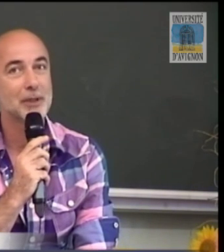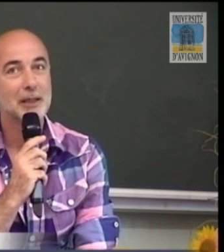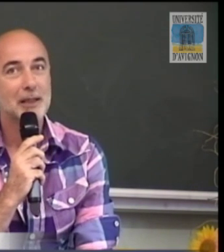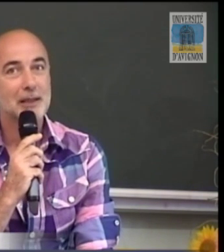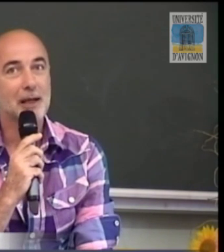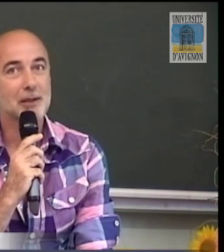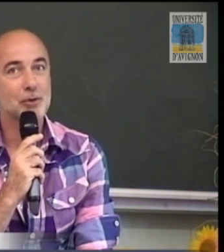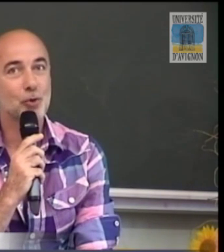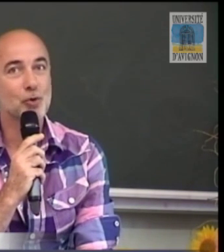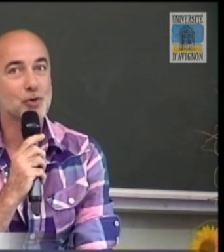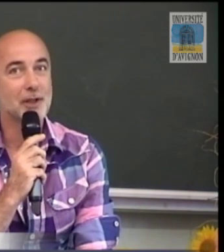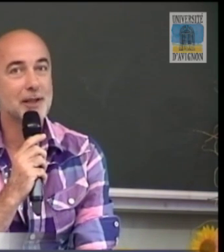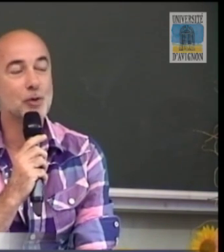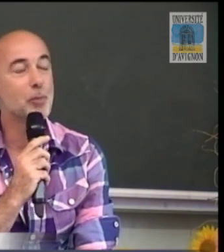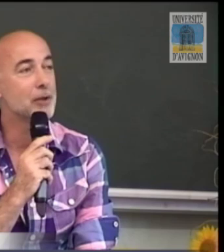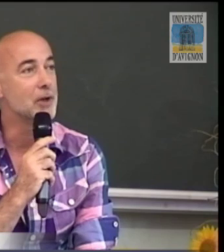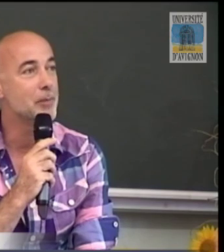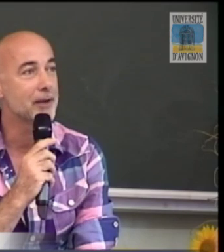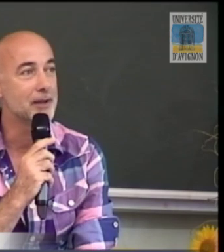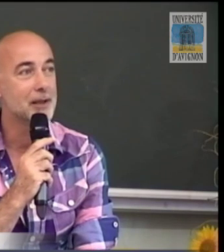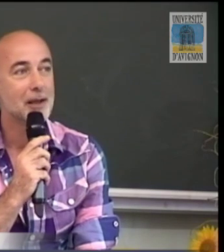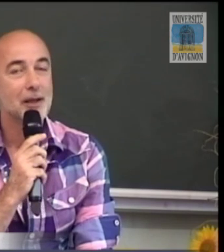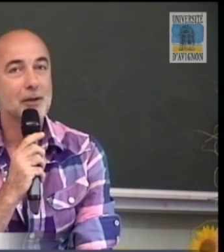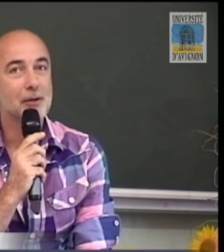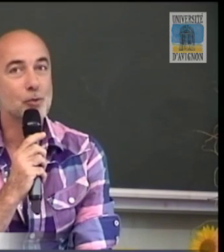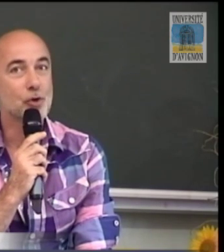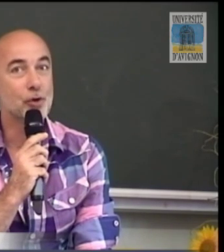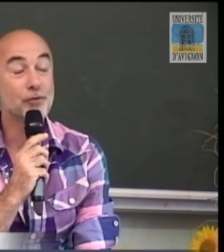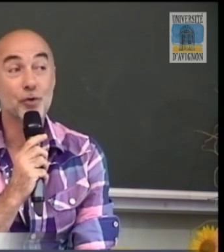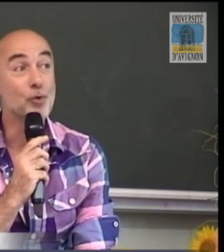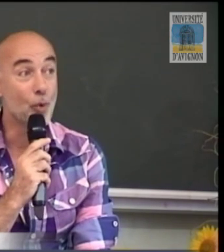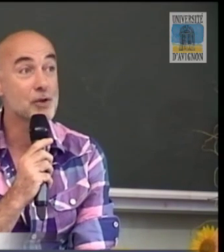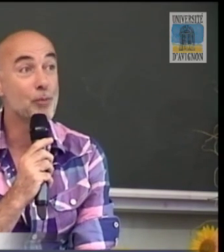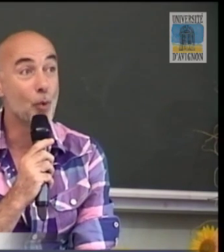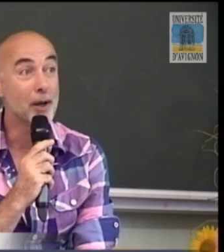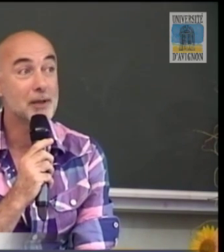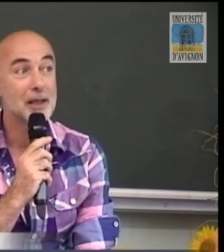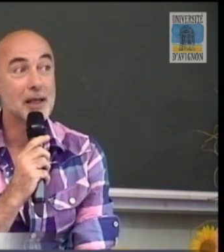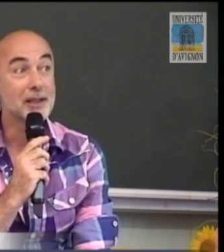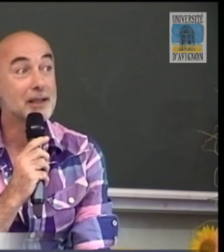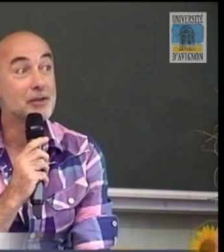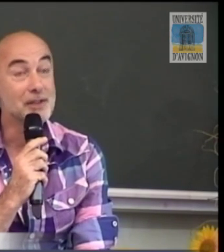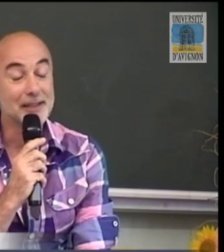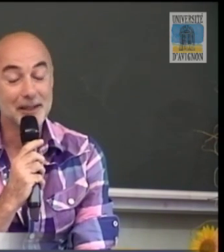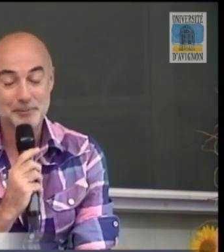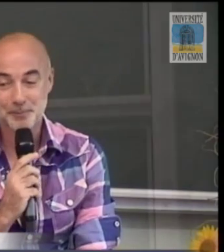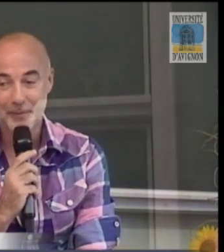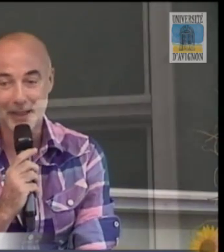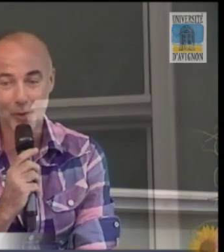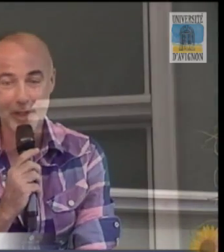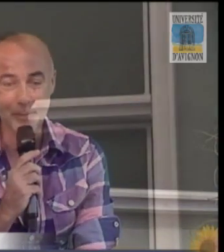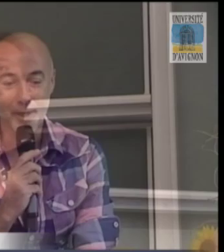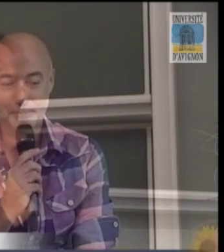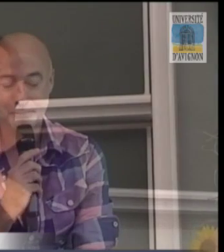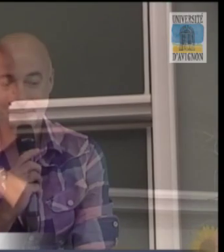handicap, car notre société qui nous parle de liberté nous en offre de moins en moins et que c'est très difficile